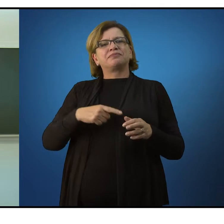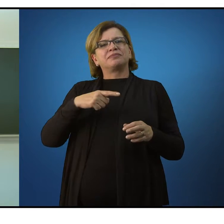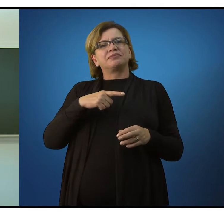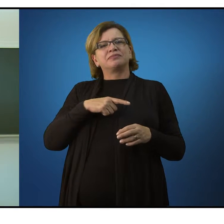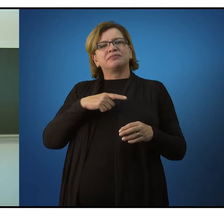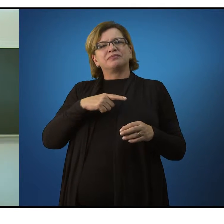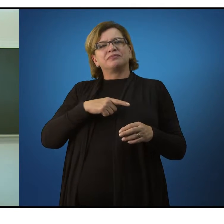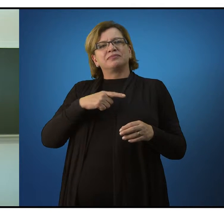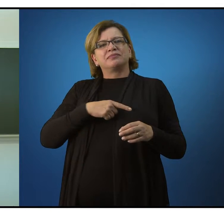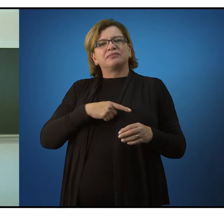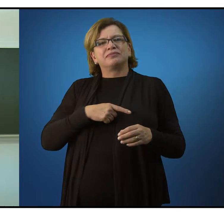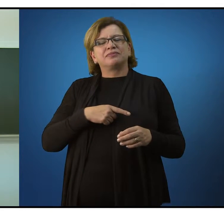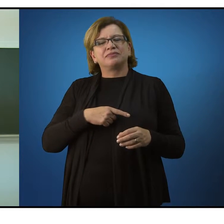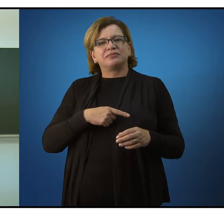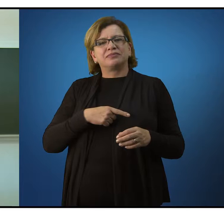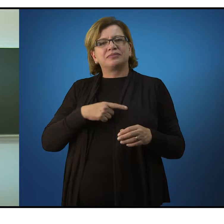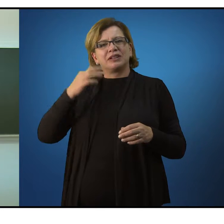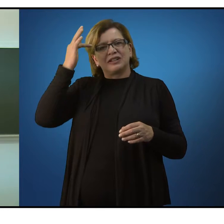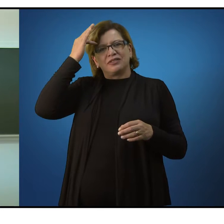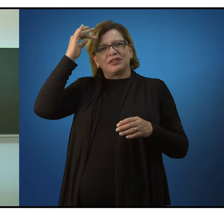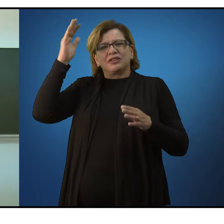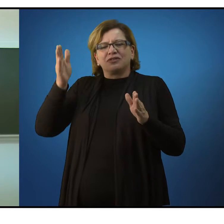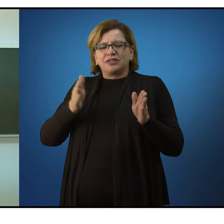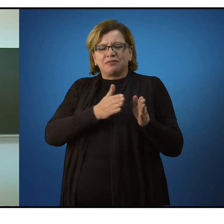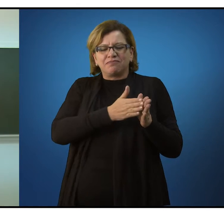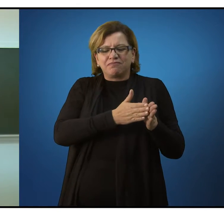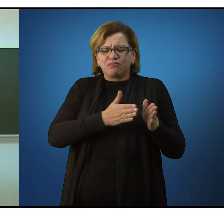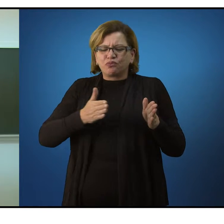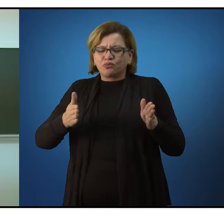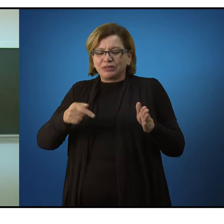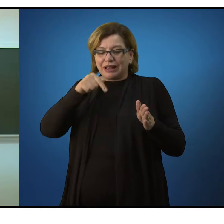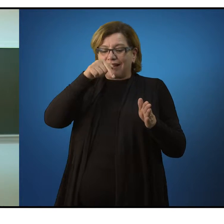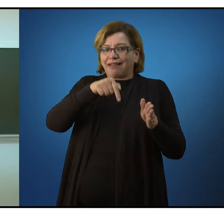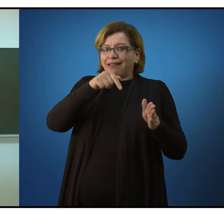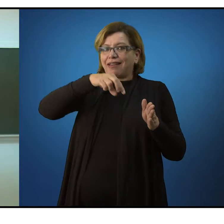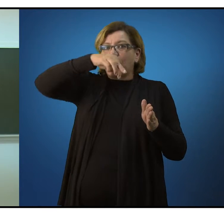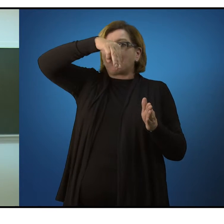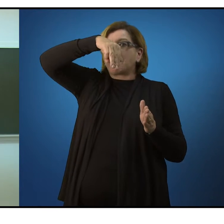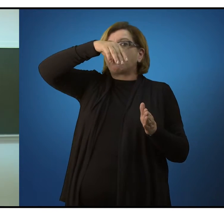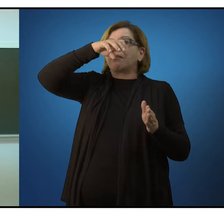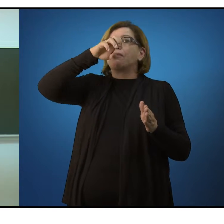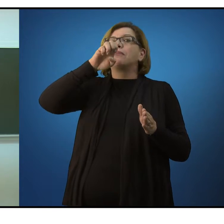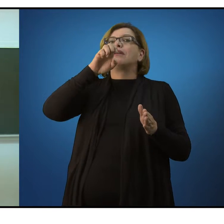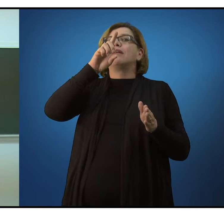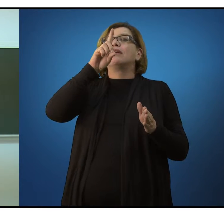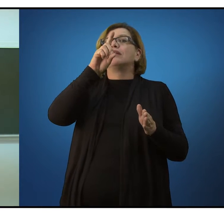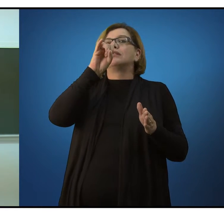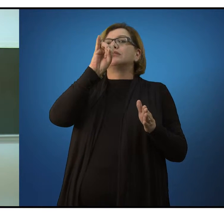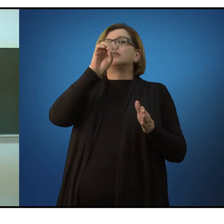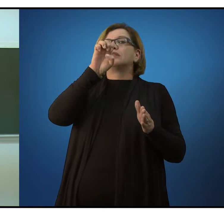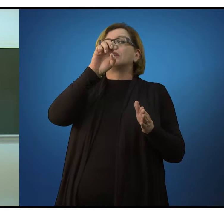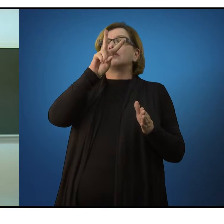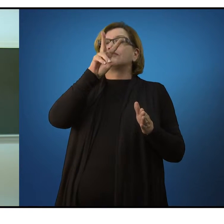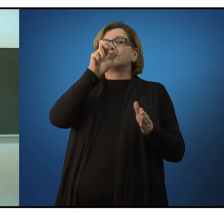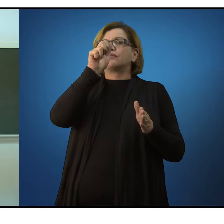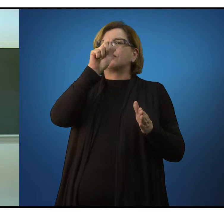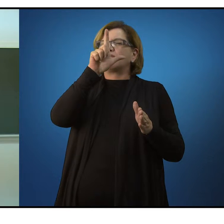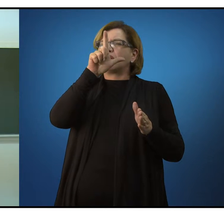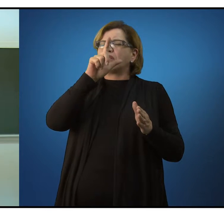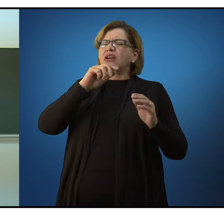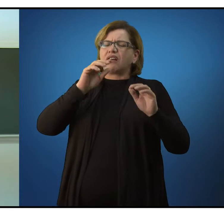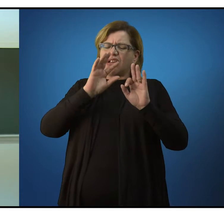adentrar na filosofia medieval. Claro que essas videoaulas